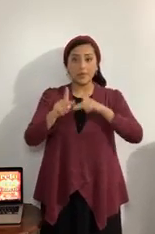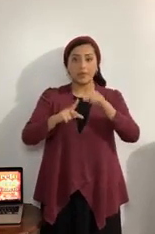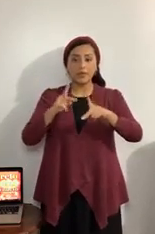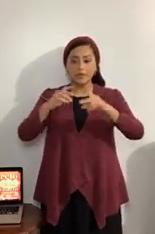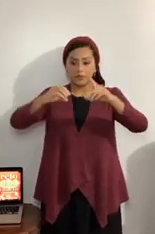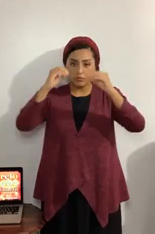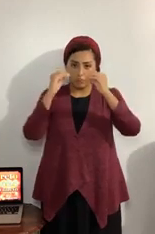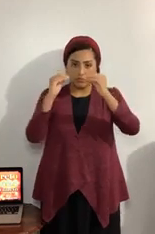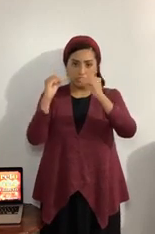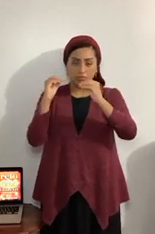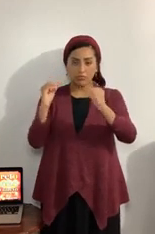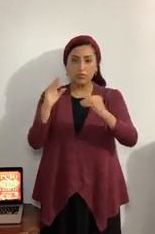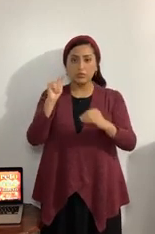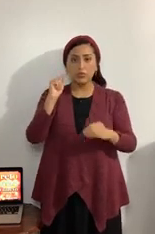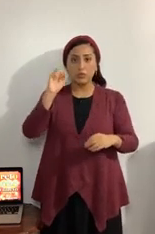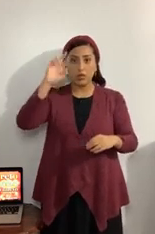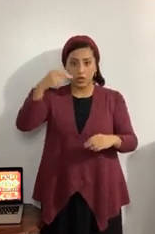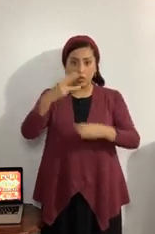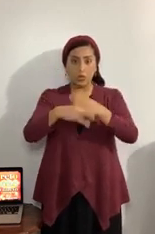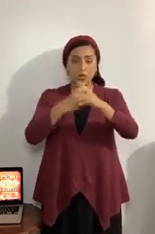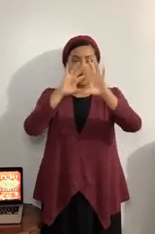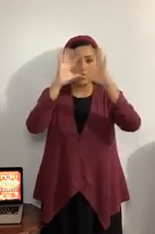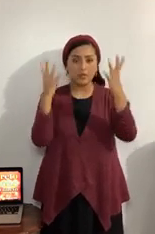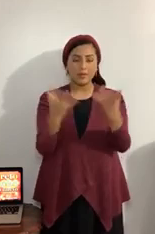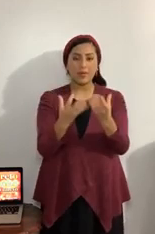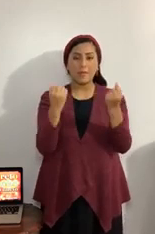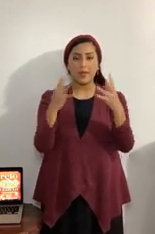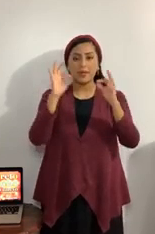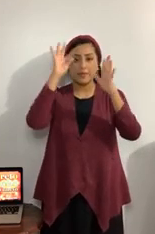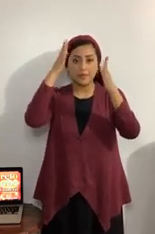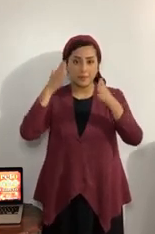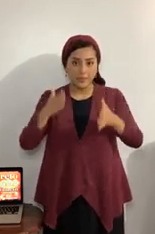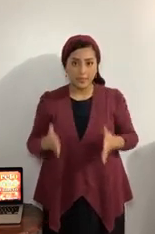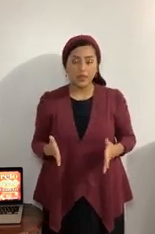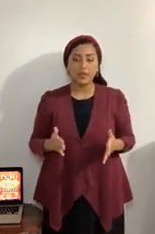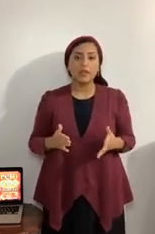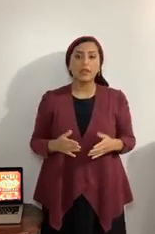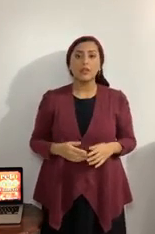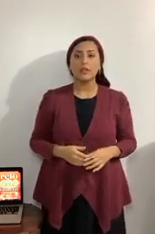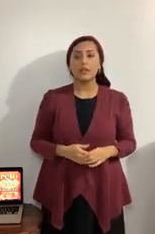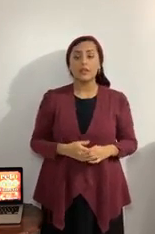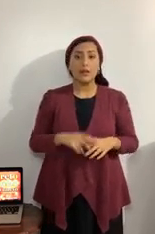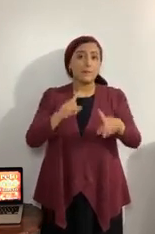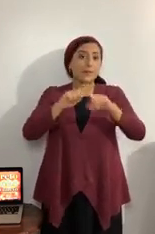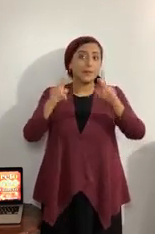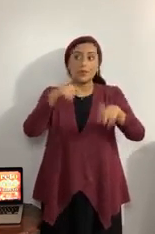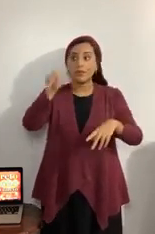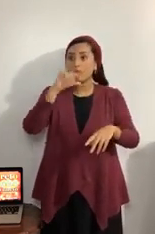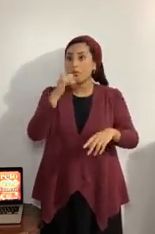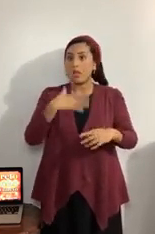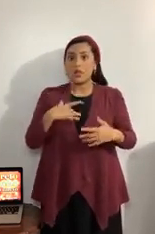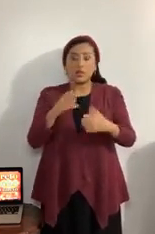Torah a nivel mundial, por varios ruaní, por varios pastores, pero la gente no quiere nada con la Torah, sigue